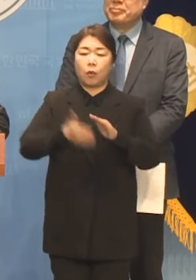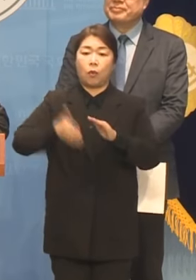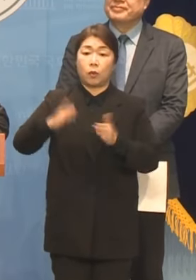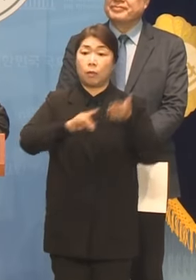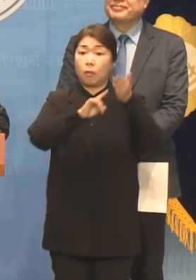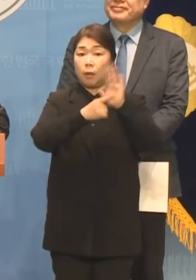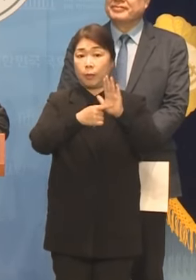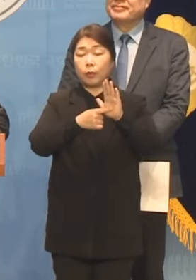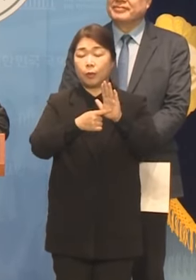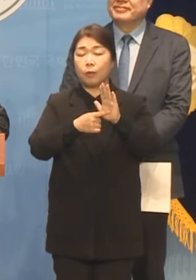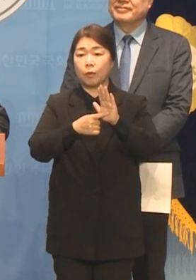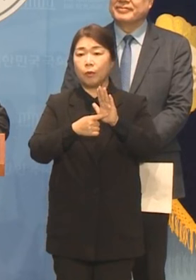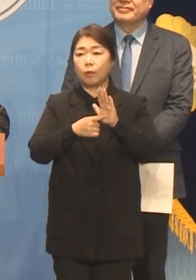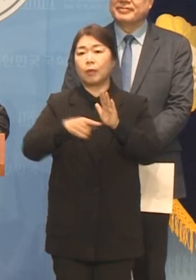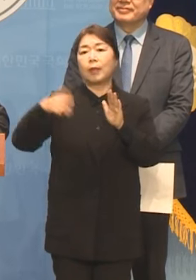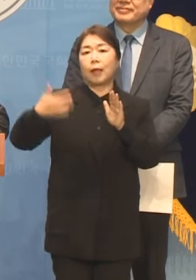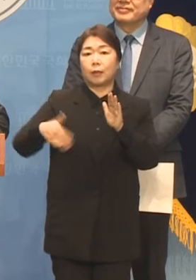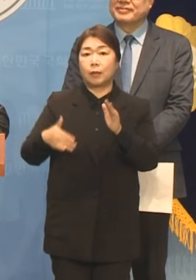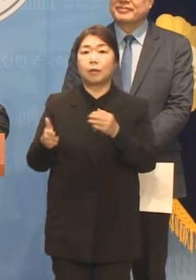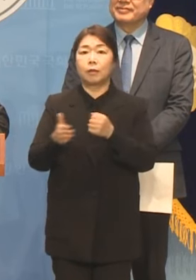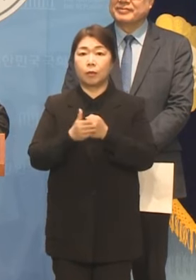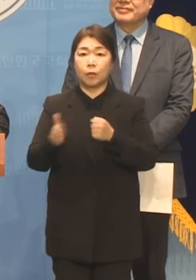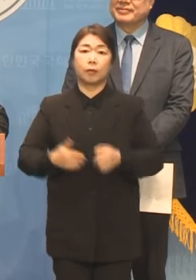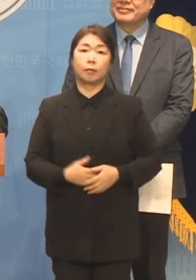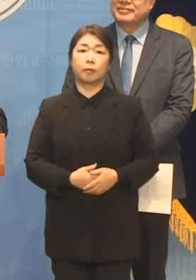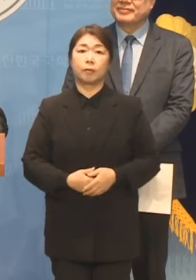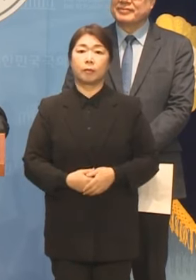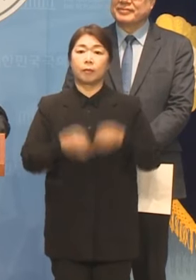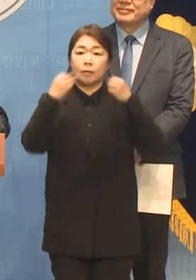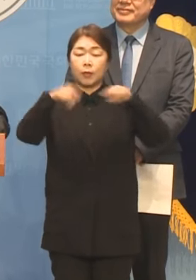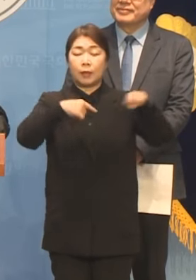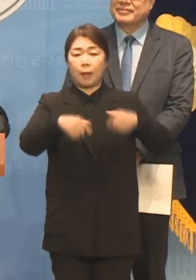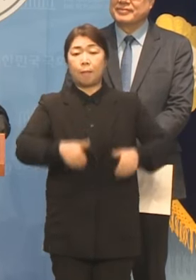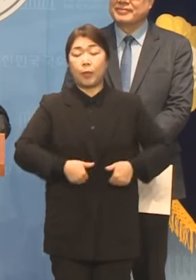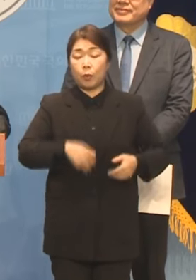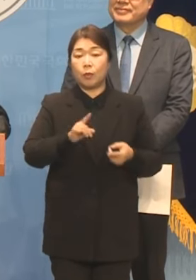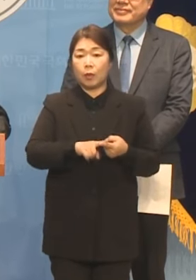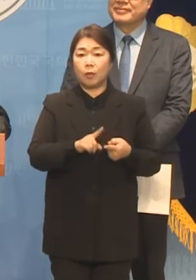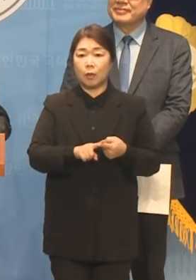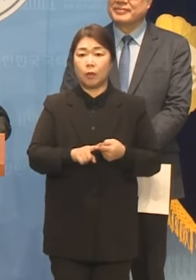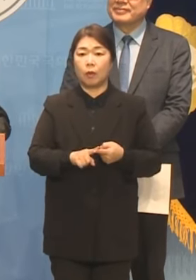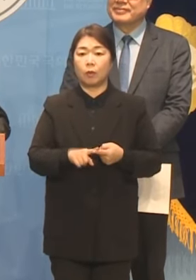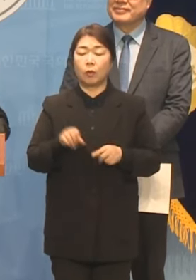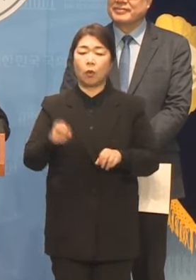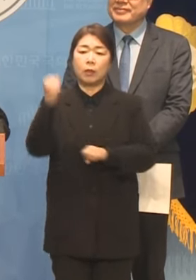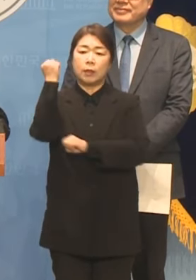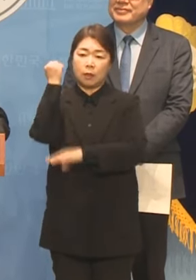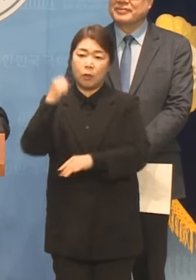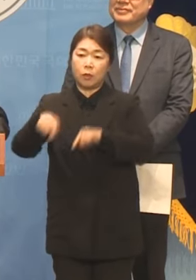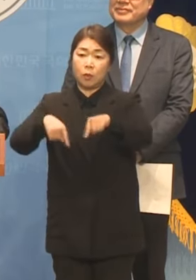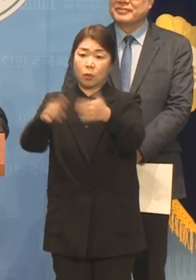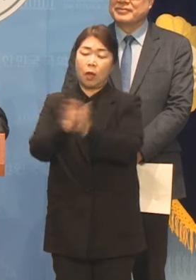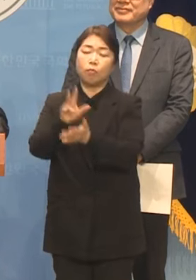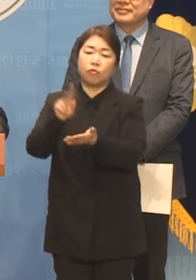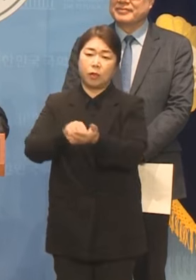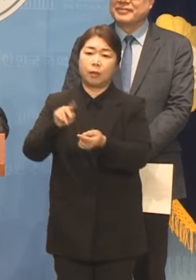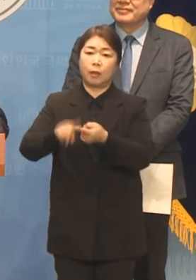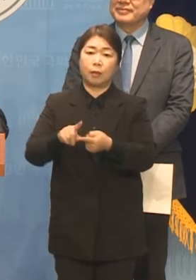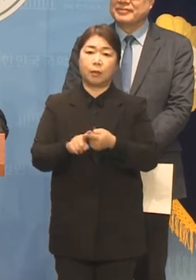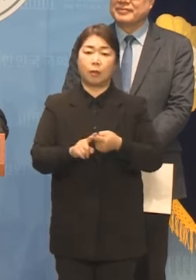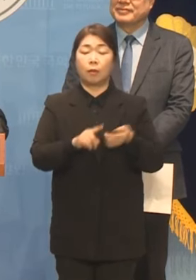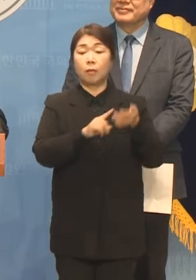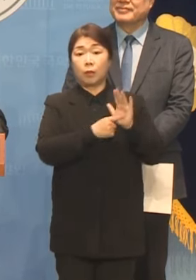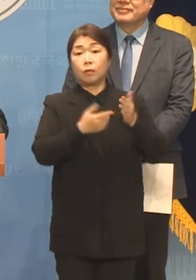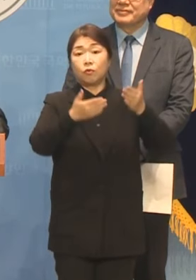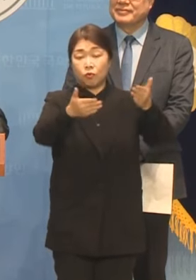발표할 단계는 아닌 거 같고요 그래서 일단 신당의 필수성 기준 정당의 문제점이 주대에 거론되는